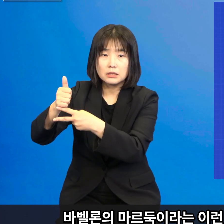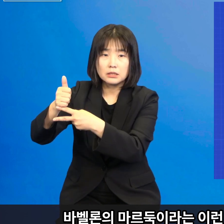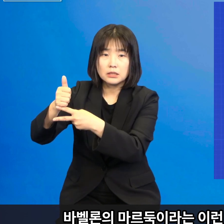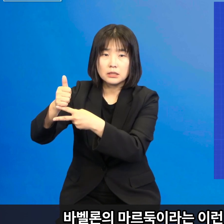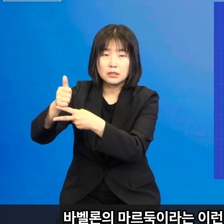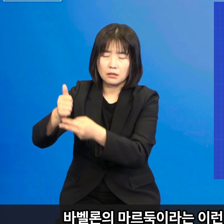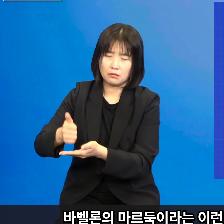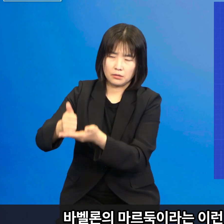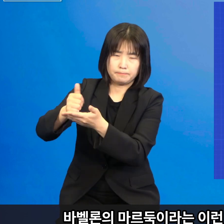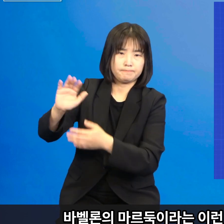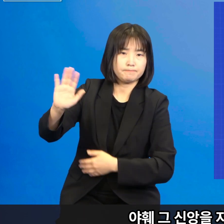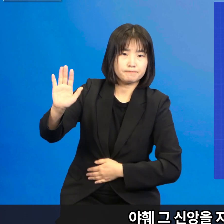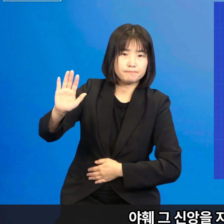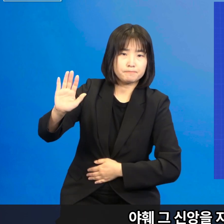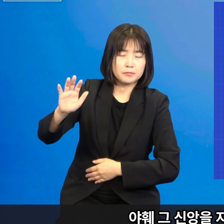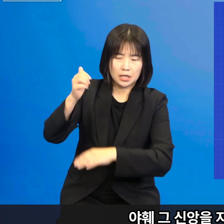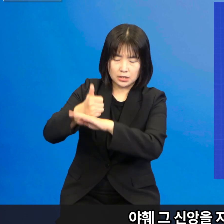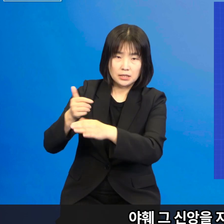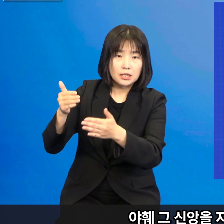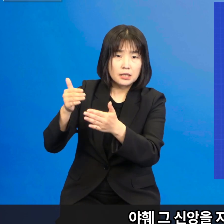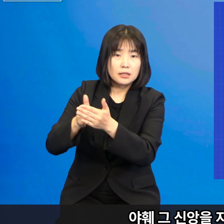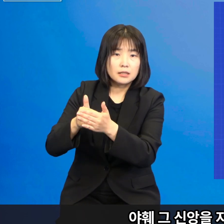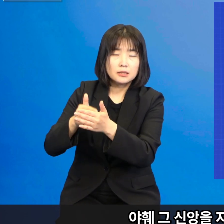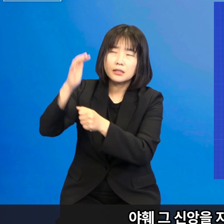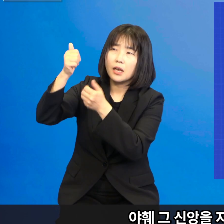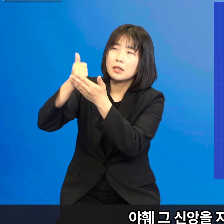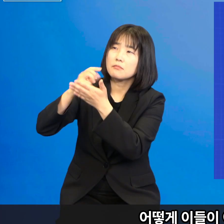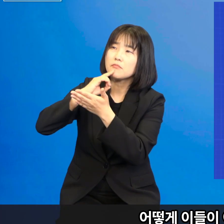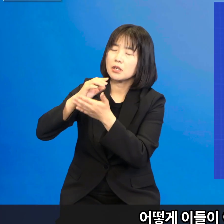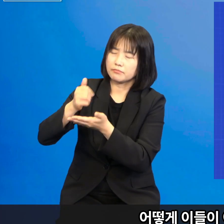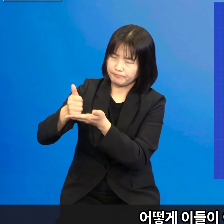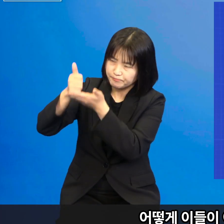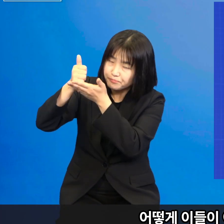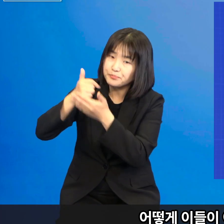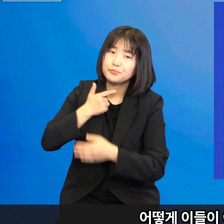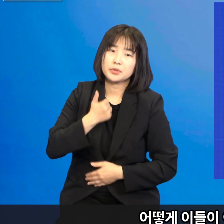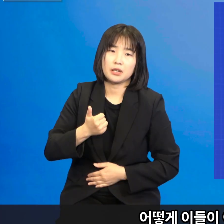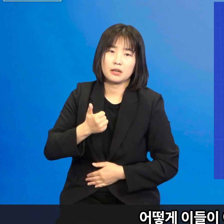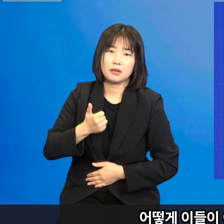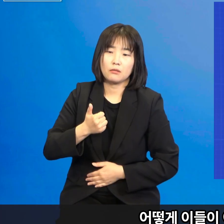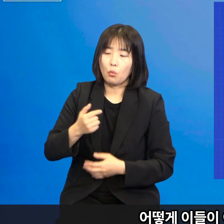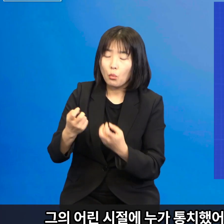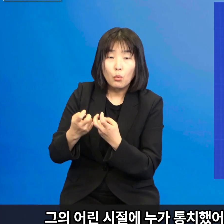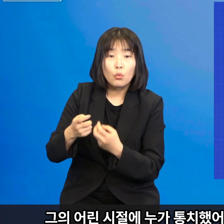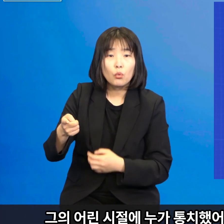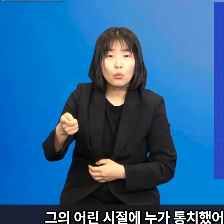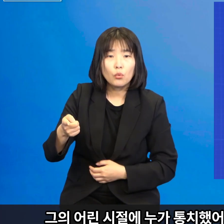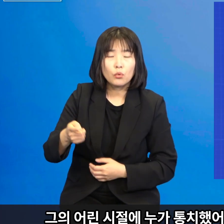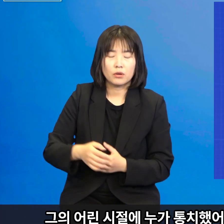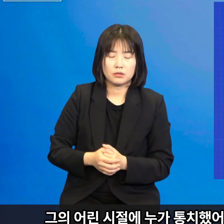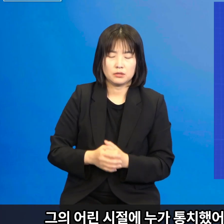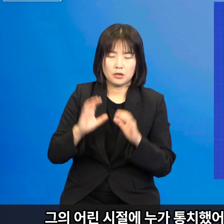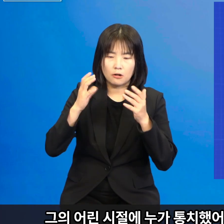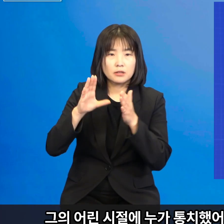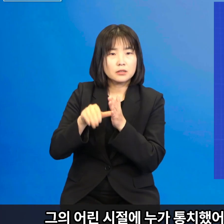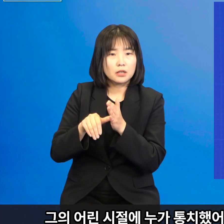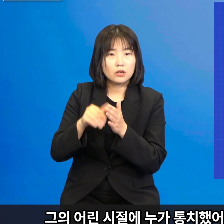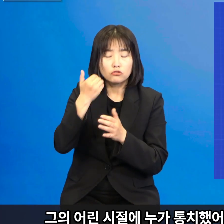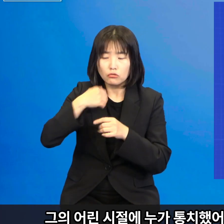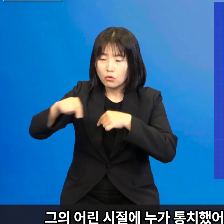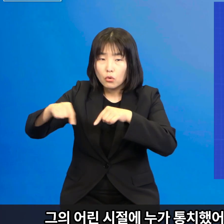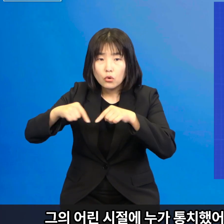신을 섬기지 않으면서 끝까지 야훼 그 신앙을 지켰던 이들입니다. 어떻게 이들이 이럴 수 있었을까? 그의 어린 시절에 누가